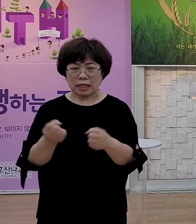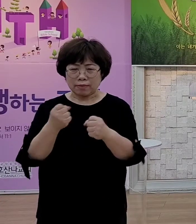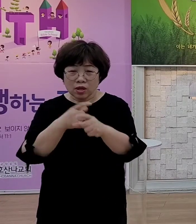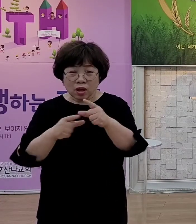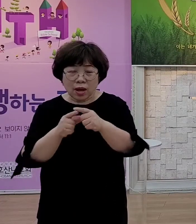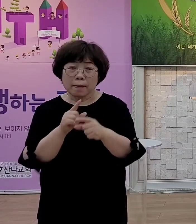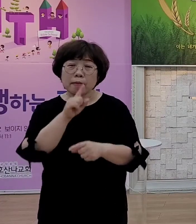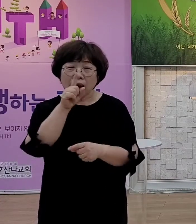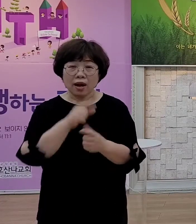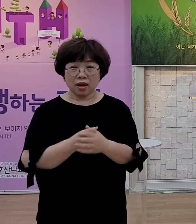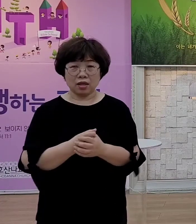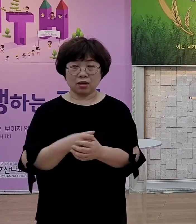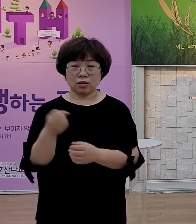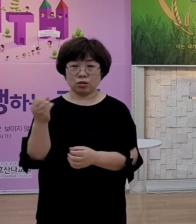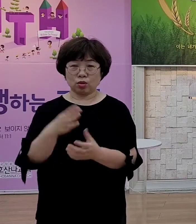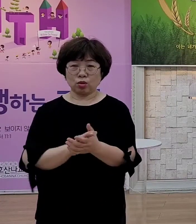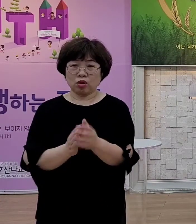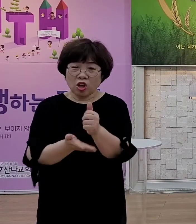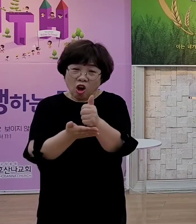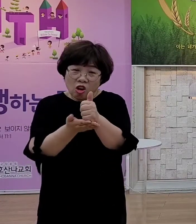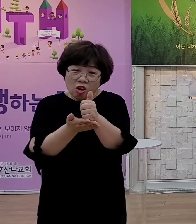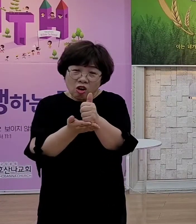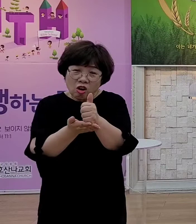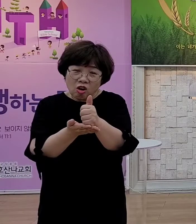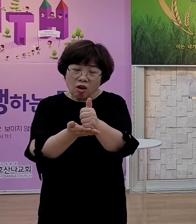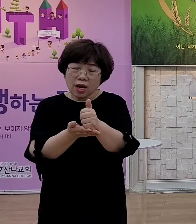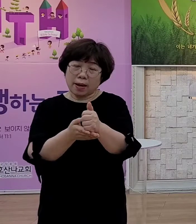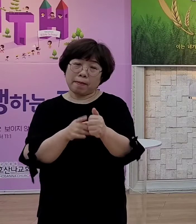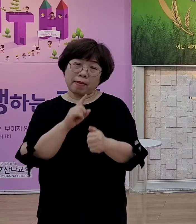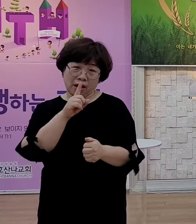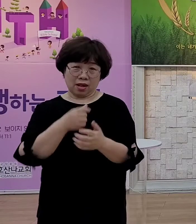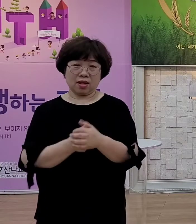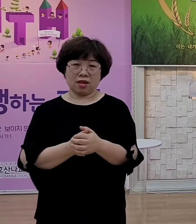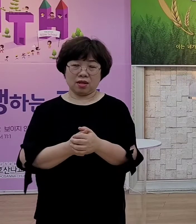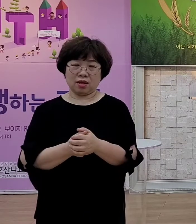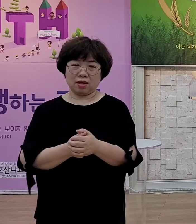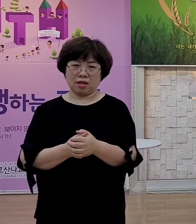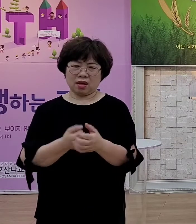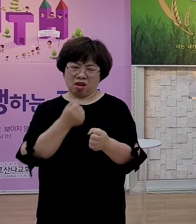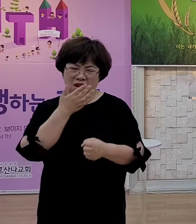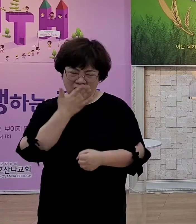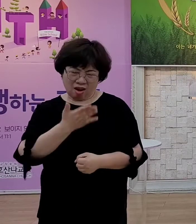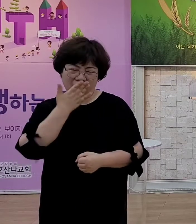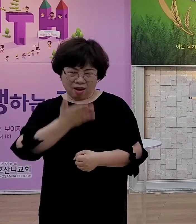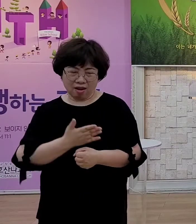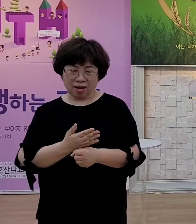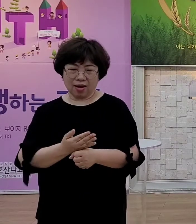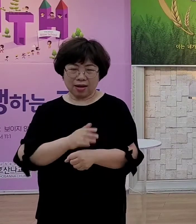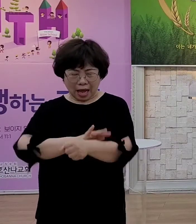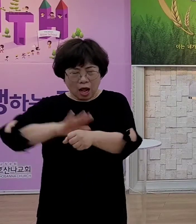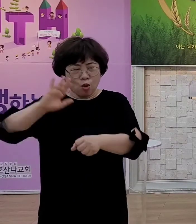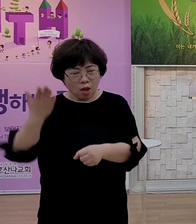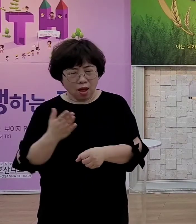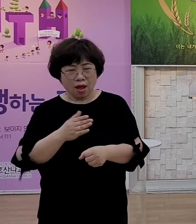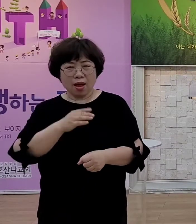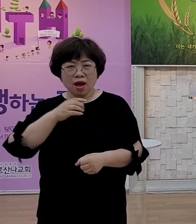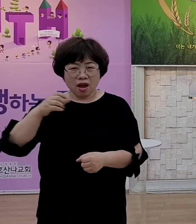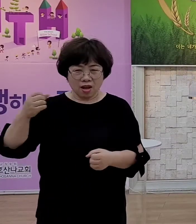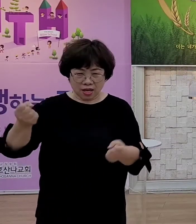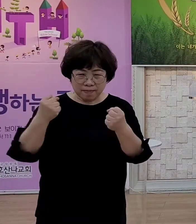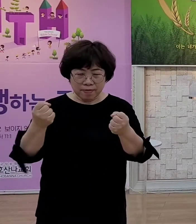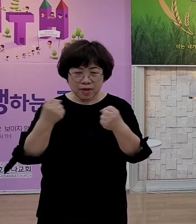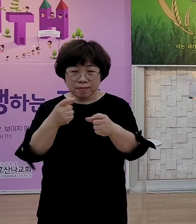주고 또 격려하고 할 수 있어. 잘 될 거야. 이렇게